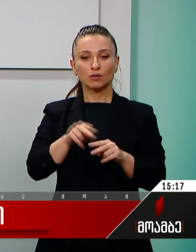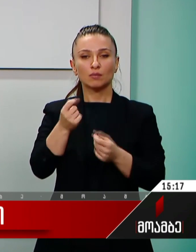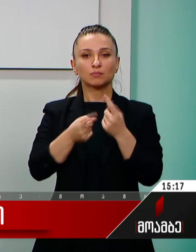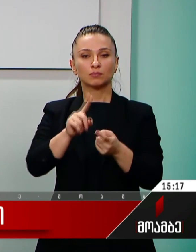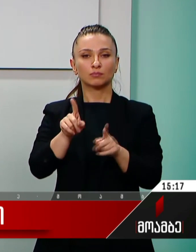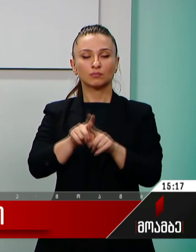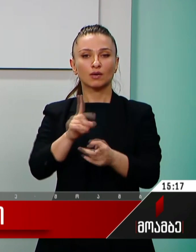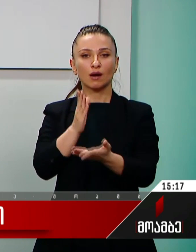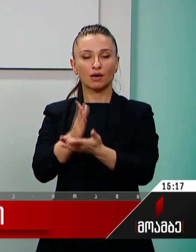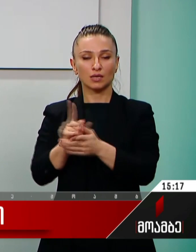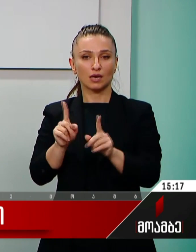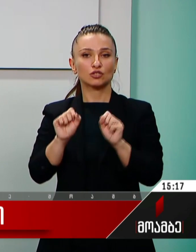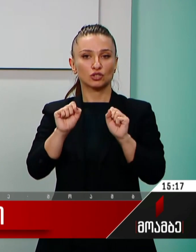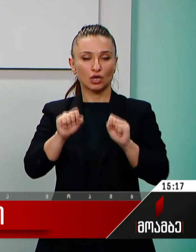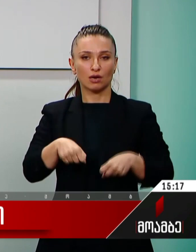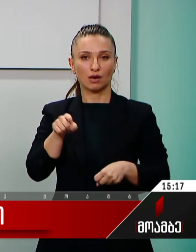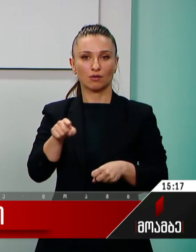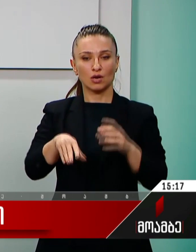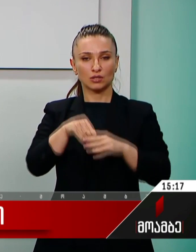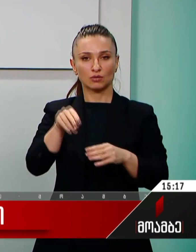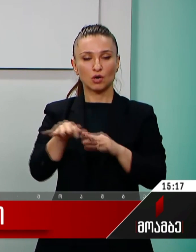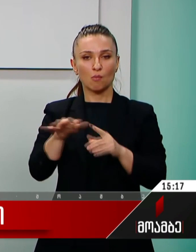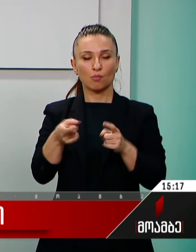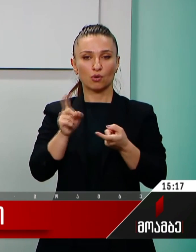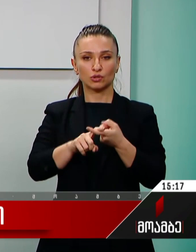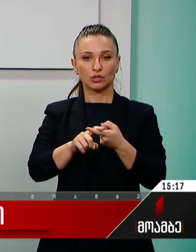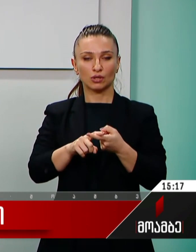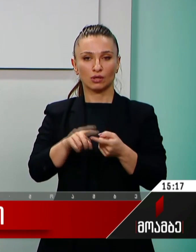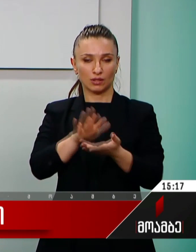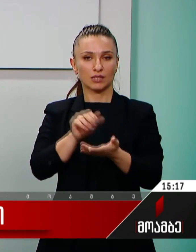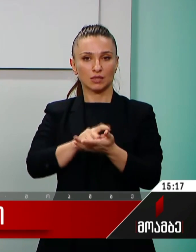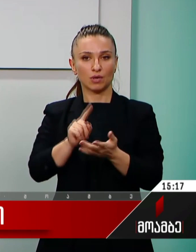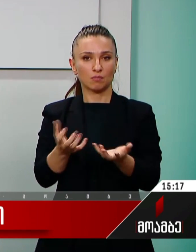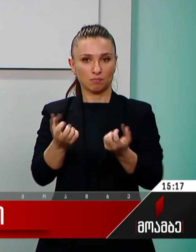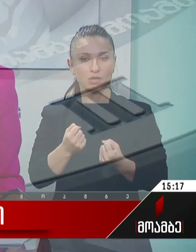გამოწვევებზე და ტენდენციებზე, რამაც შეიძლება საარჩევნო პროცესის დაზიანება გამოიწვიოს.